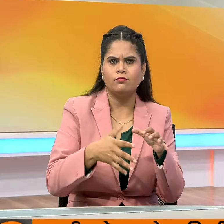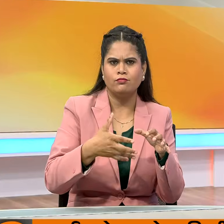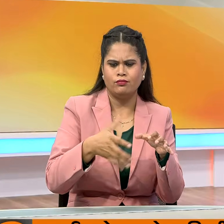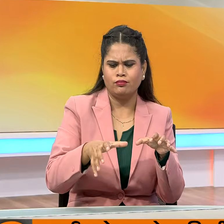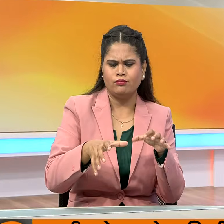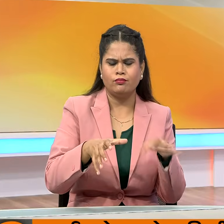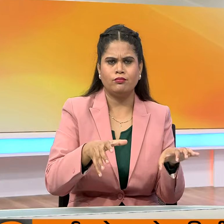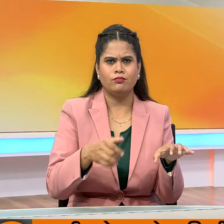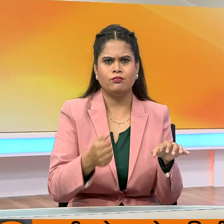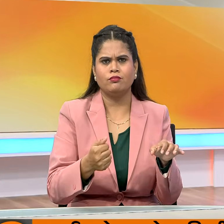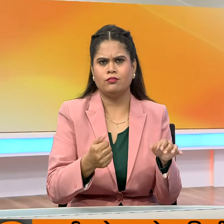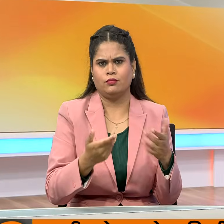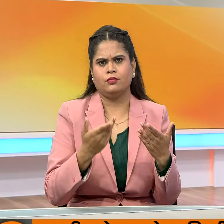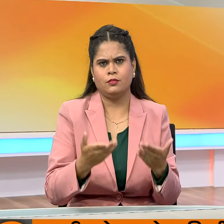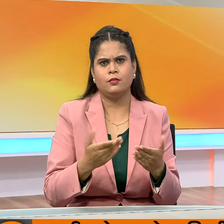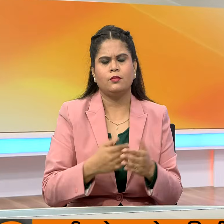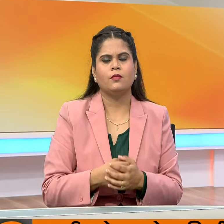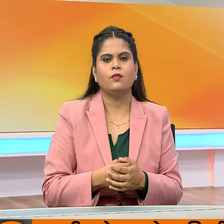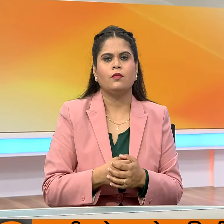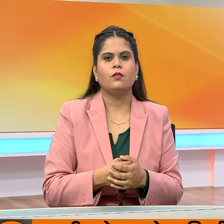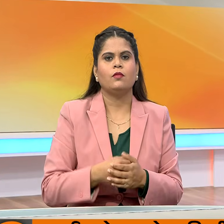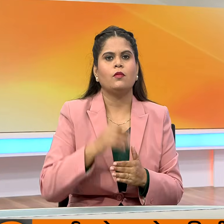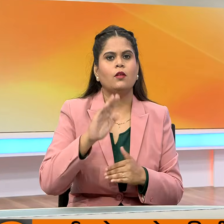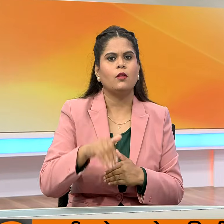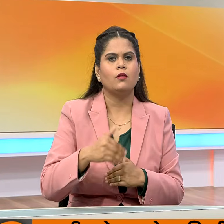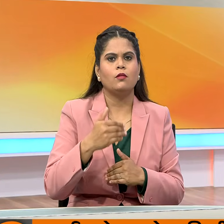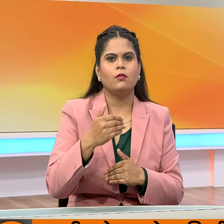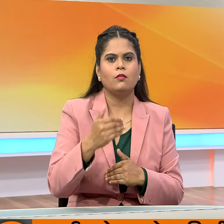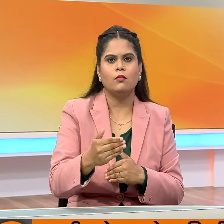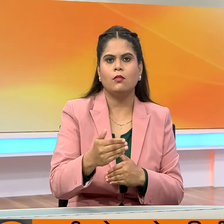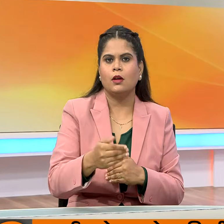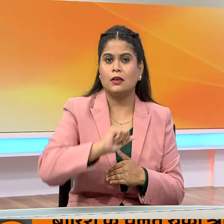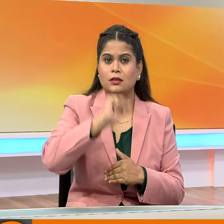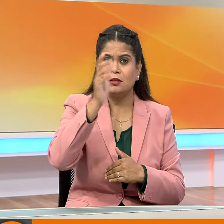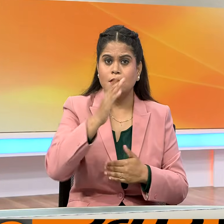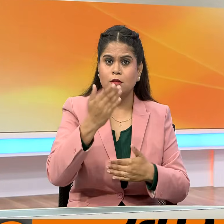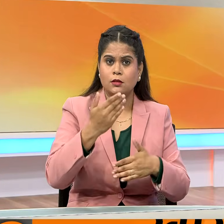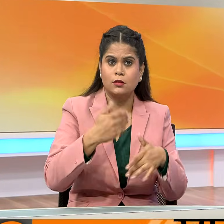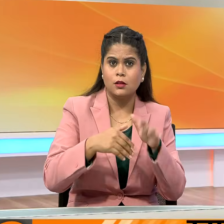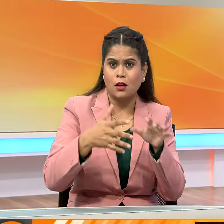थी और अंततोगत्वा देश का विभाजन हुआ